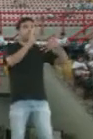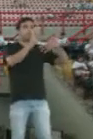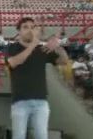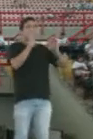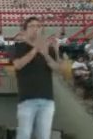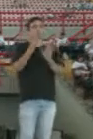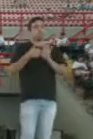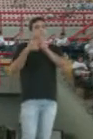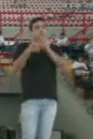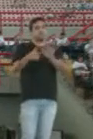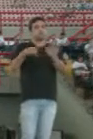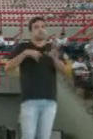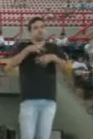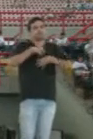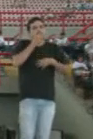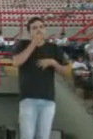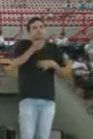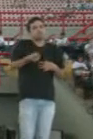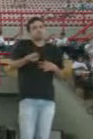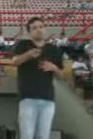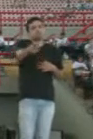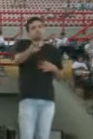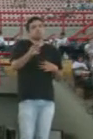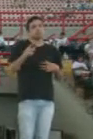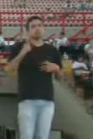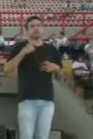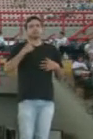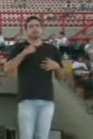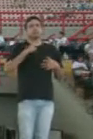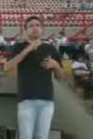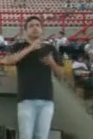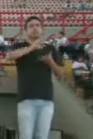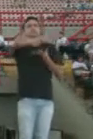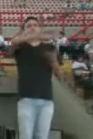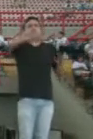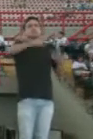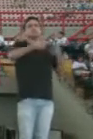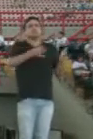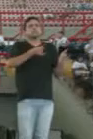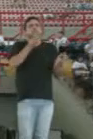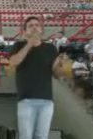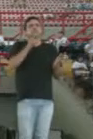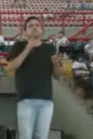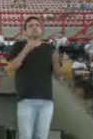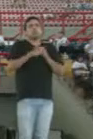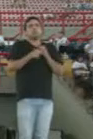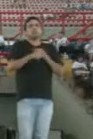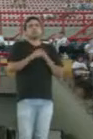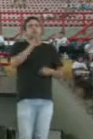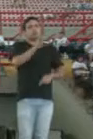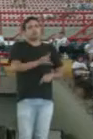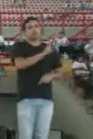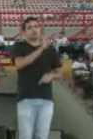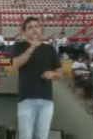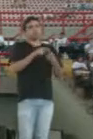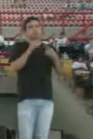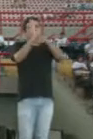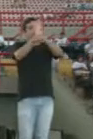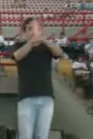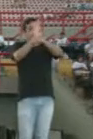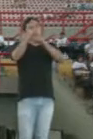porque apresenta uma tristeza infinita. Tem tanta coisa triste que não é necessariamente um texto literário. Um